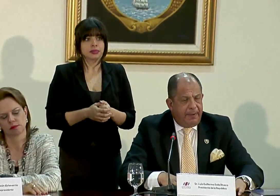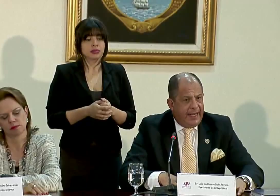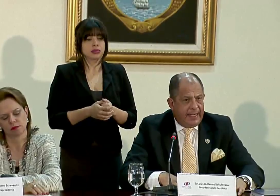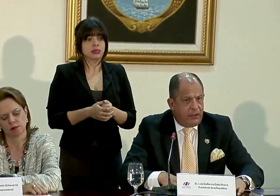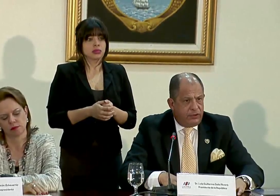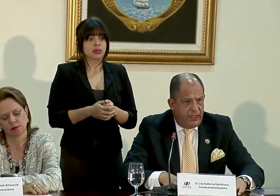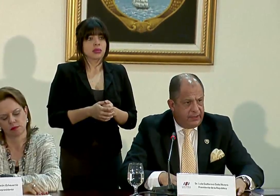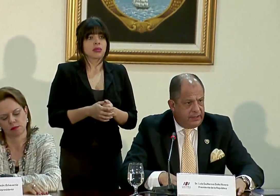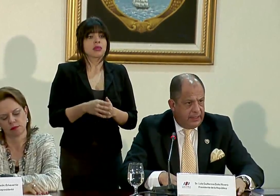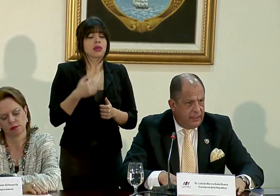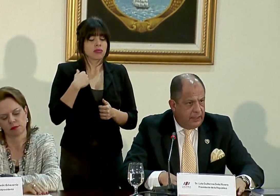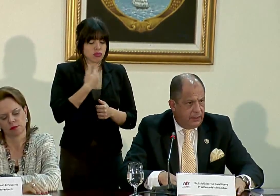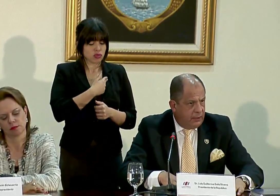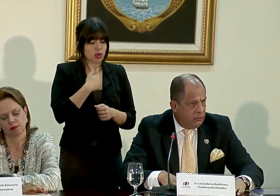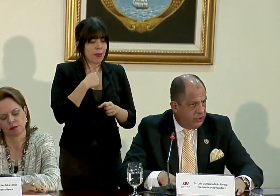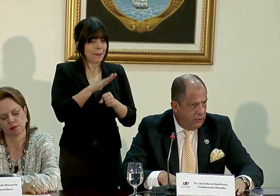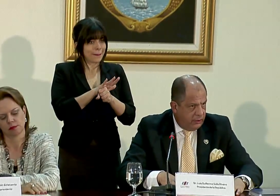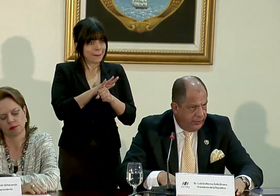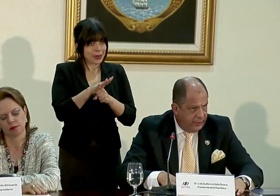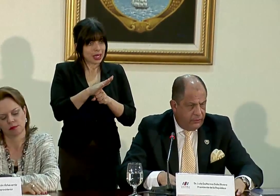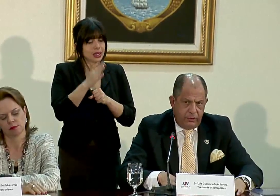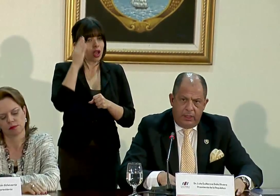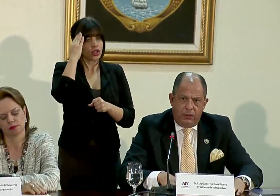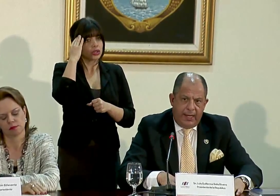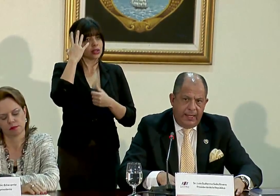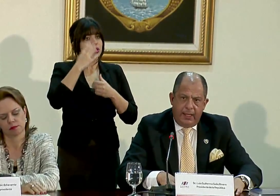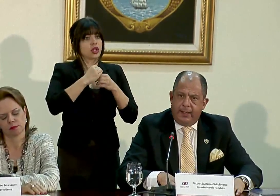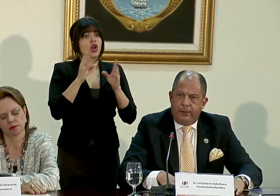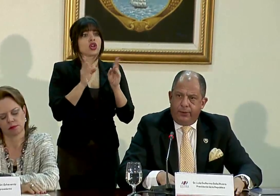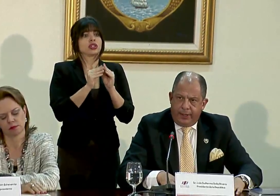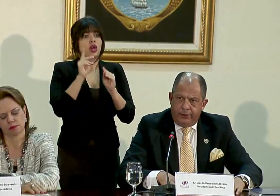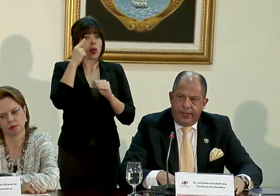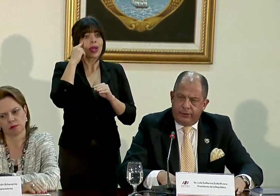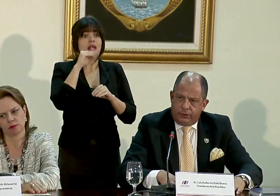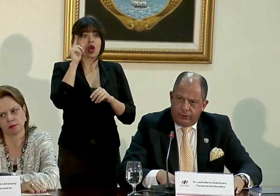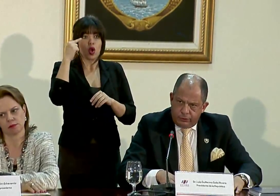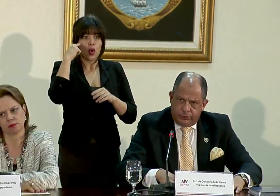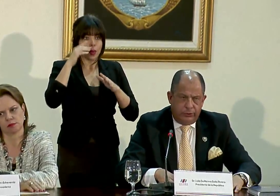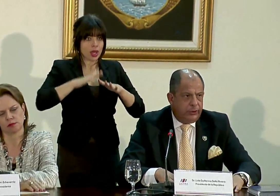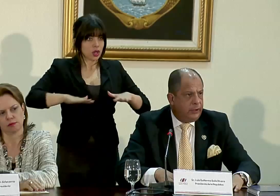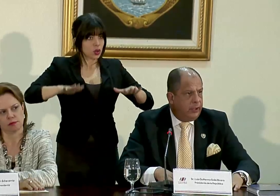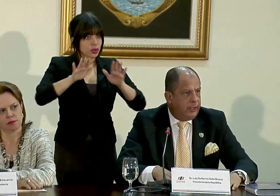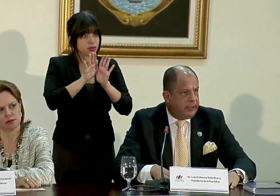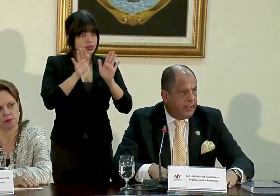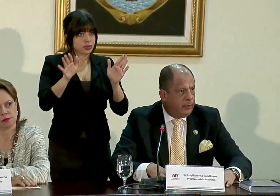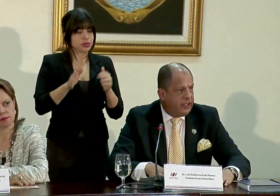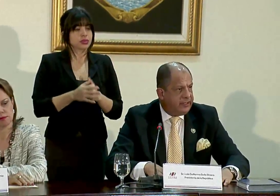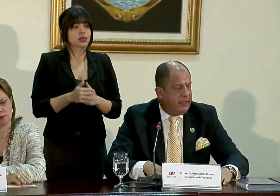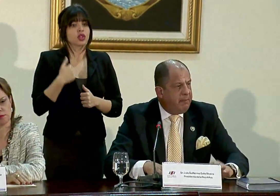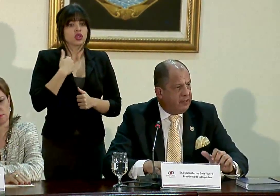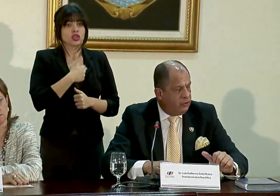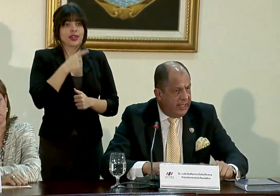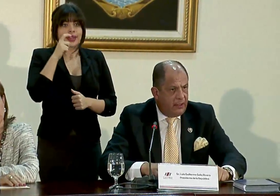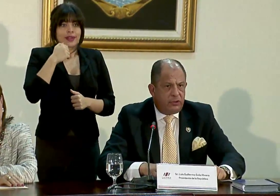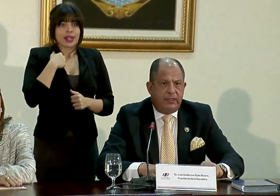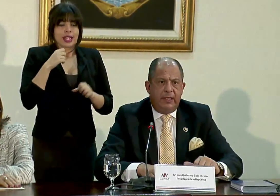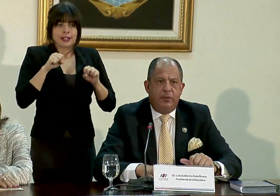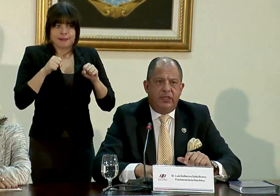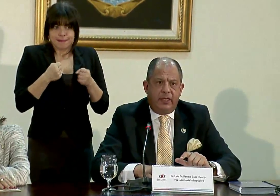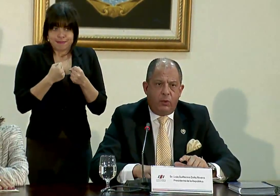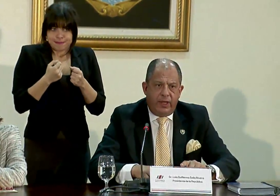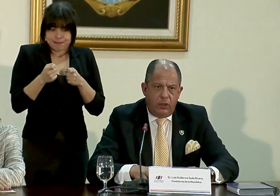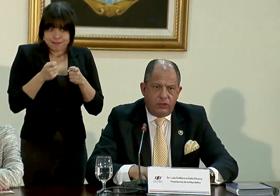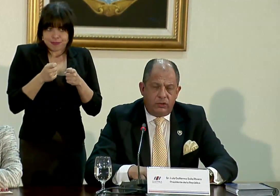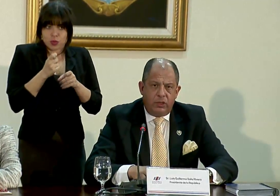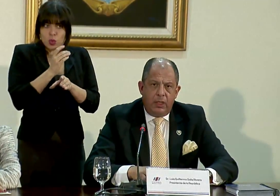hay plena conciencia en el Consejo de Gobierno y lo hay en el Gobierno en su conjunto, que tenemos que ser mesurados, que